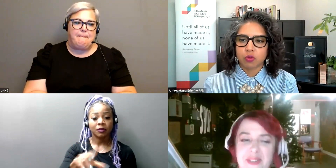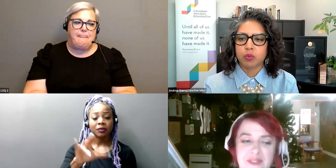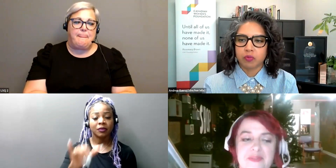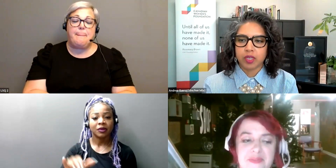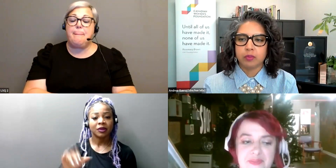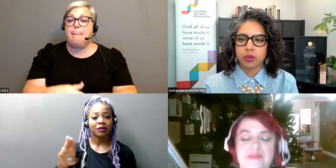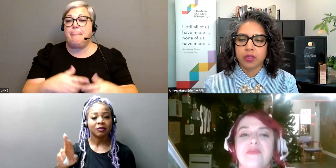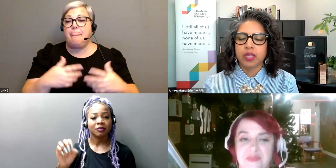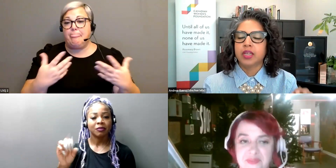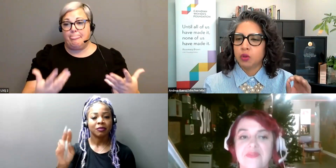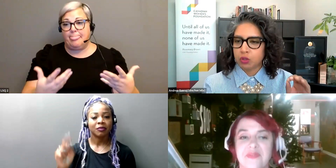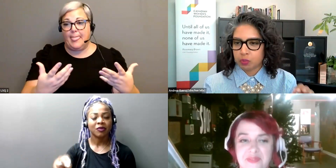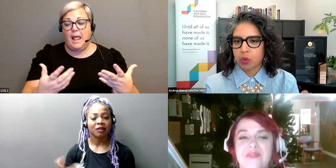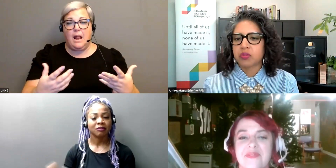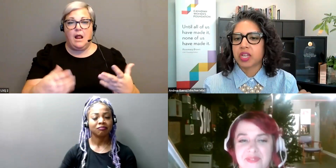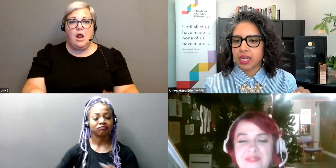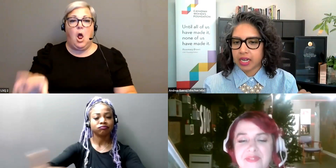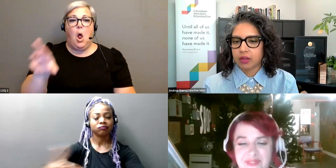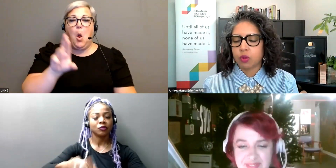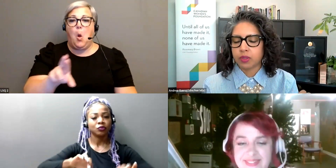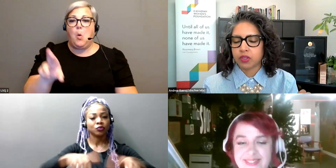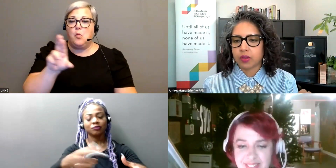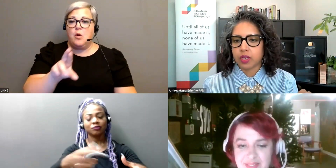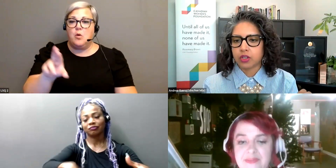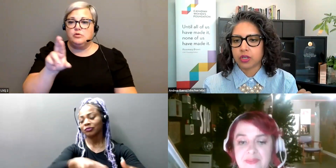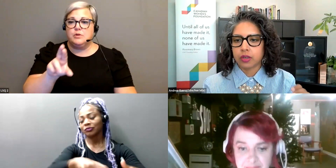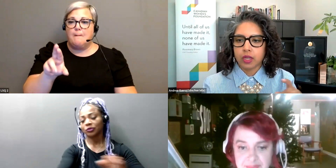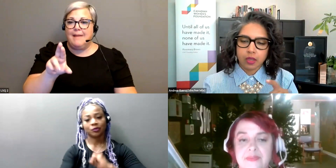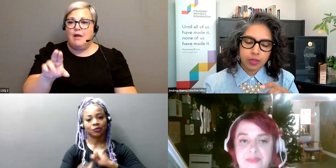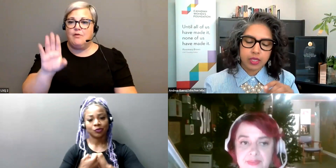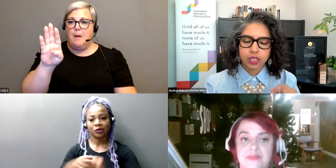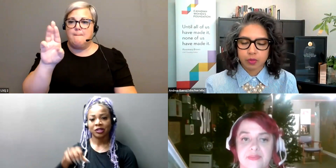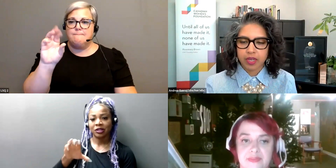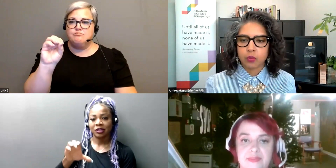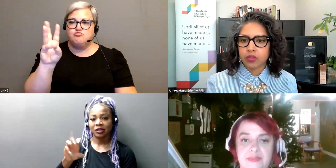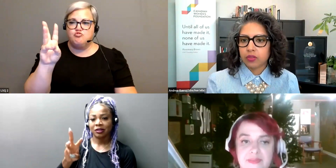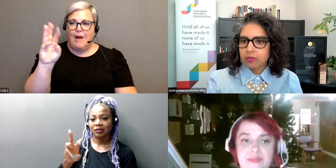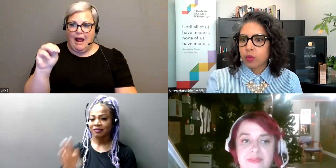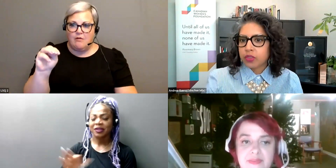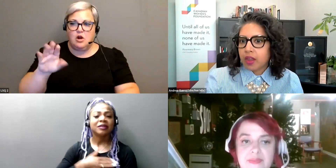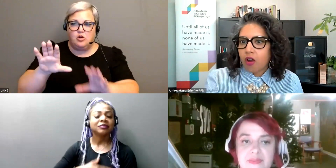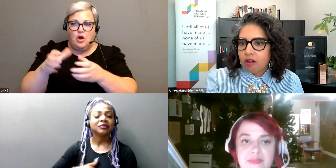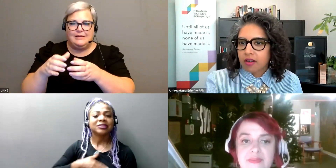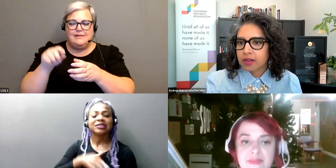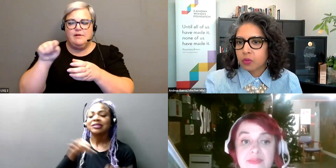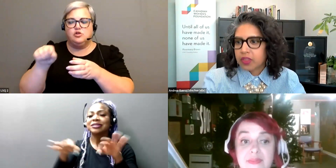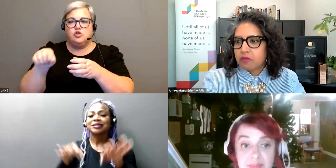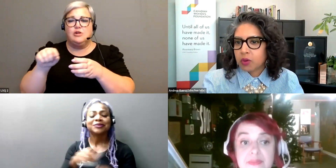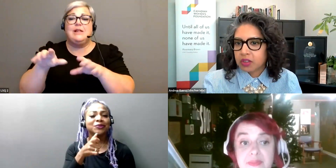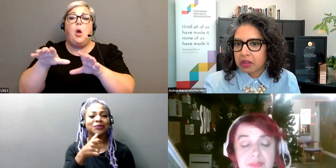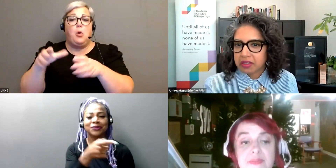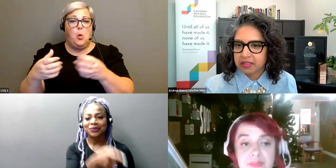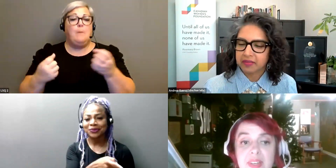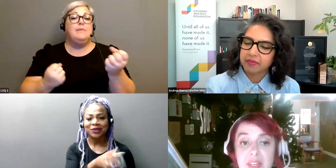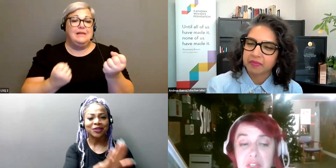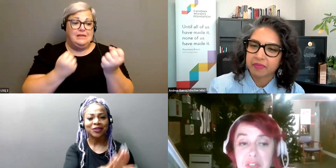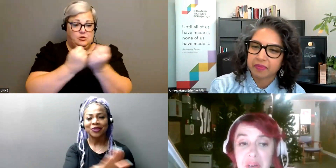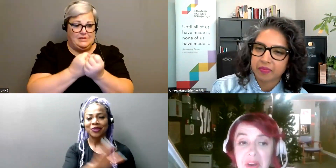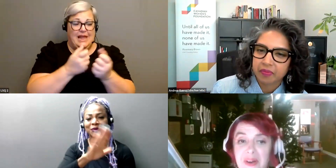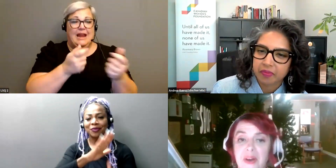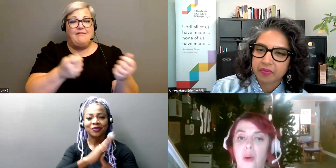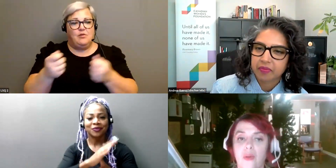Alors, le Rosemary Brown Collective, c'est un groupe de personnes qui soutient la Fondation canadienne des